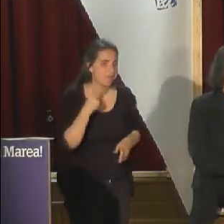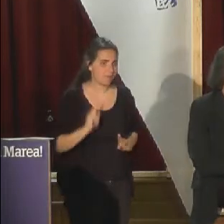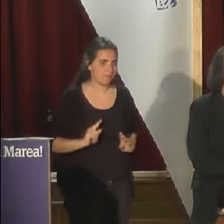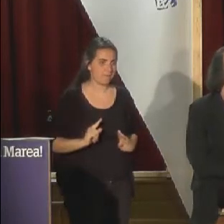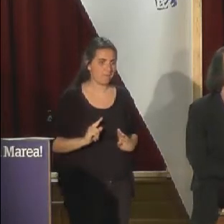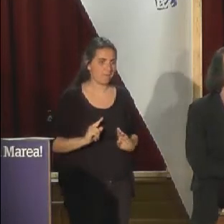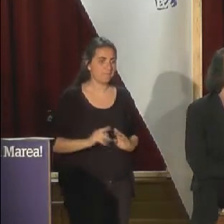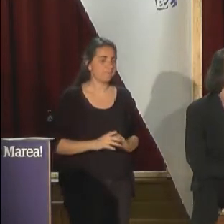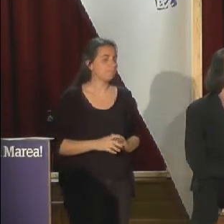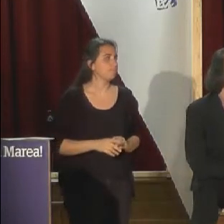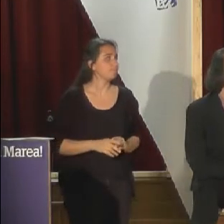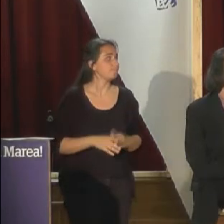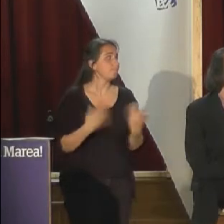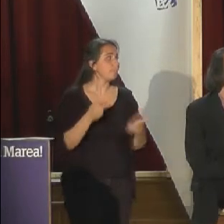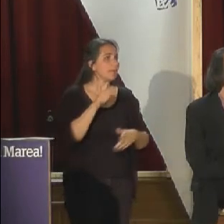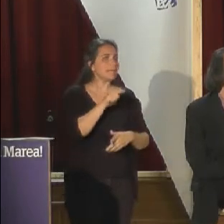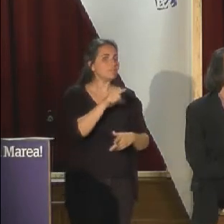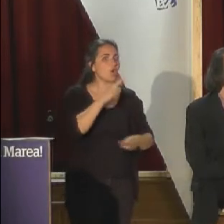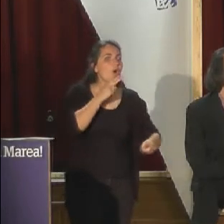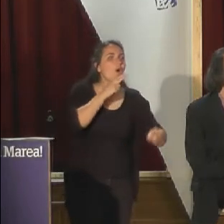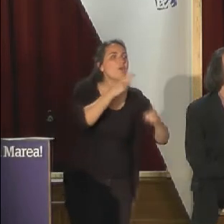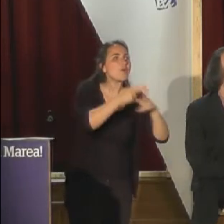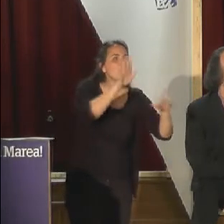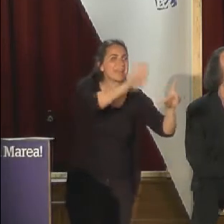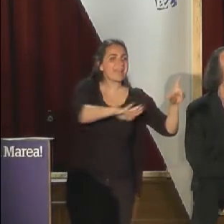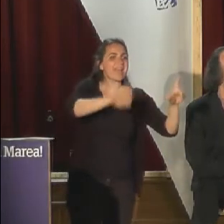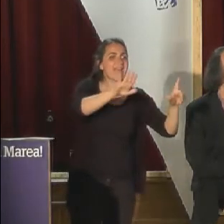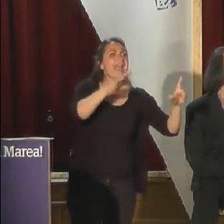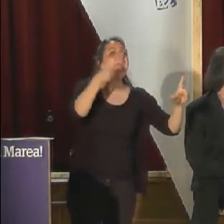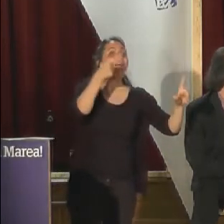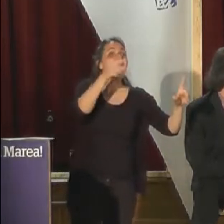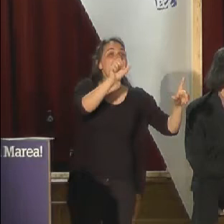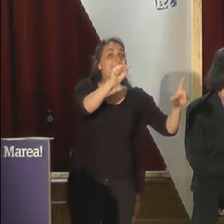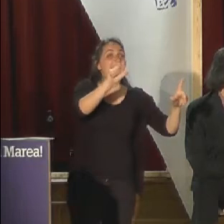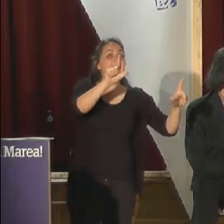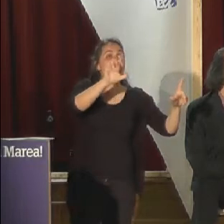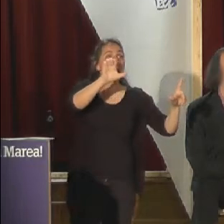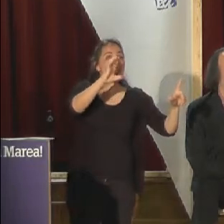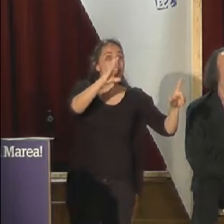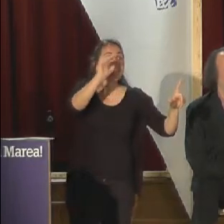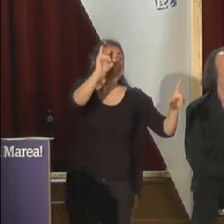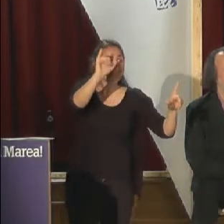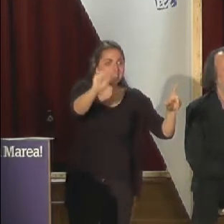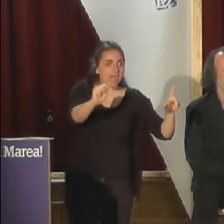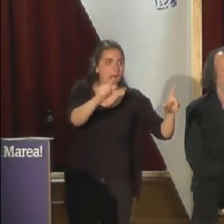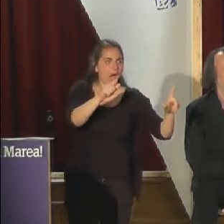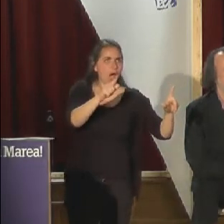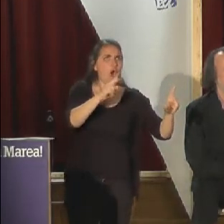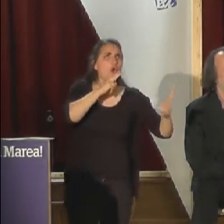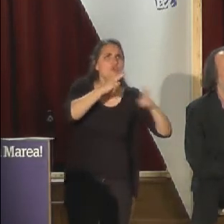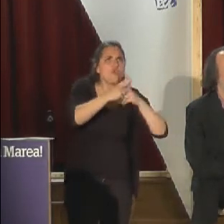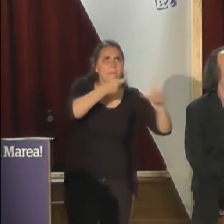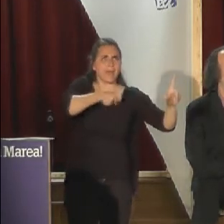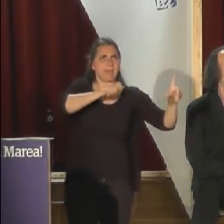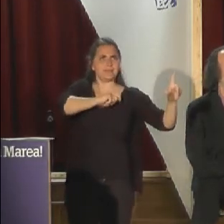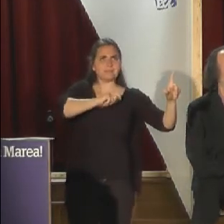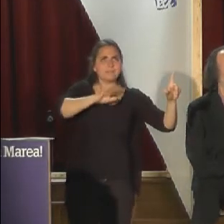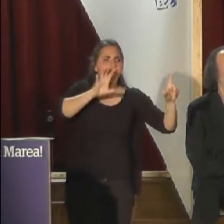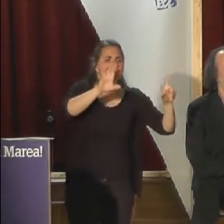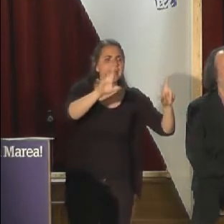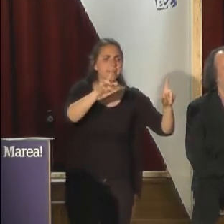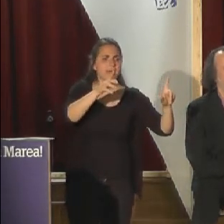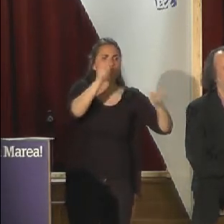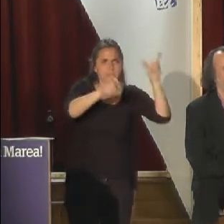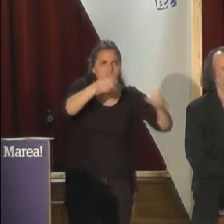polos galecos, e chamarono Galicia. Ainda non existía o nome de España, nin de españoles.